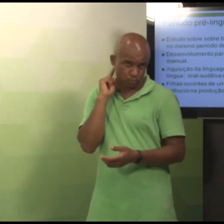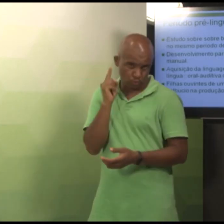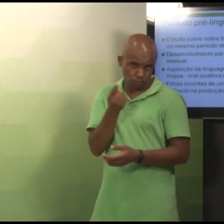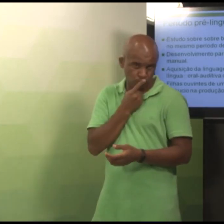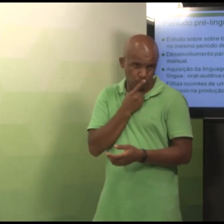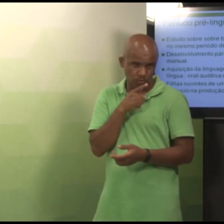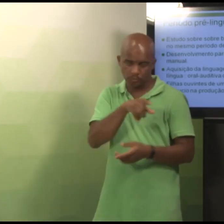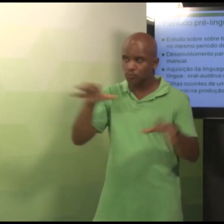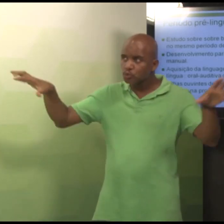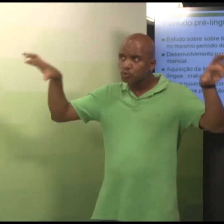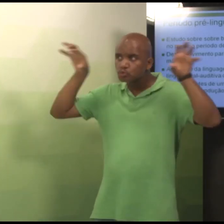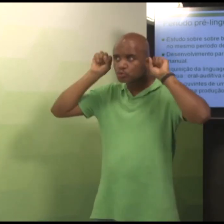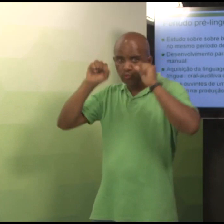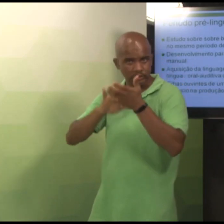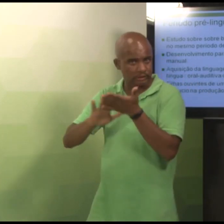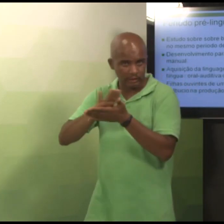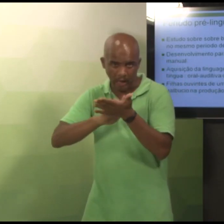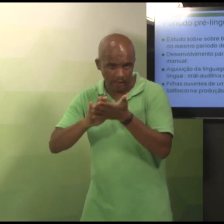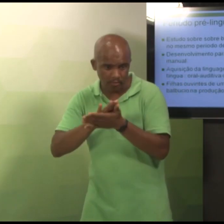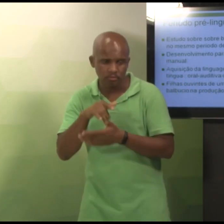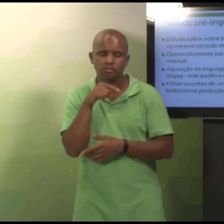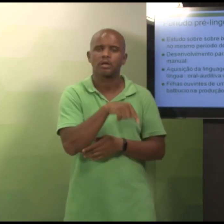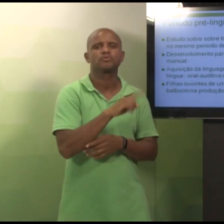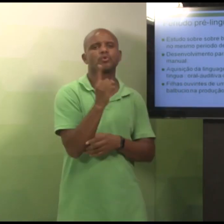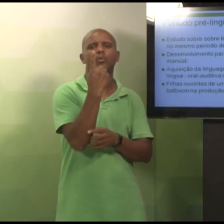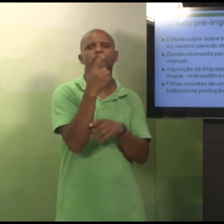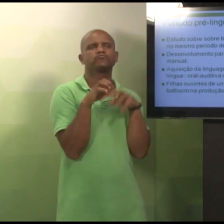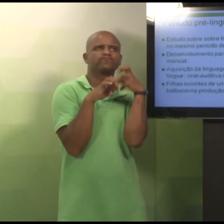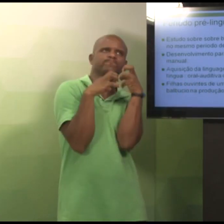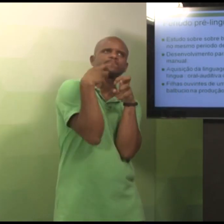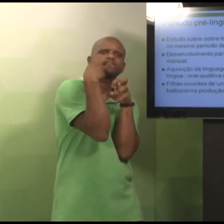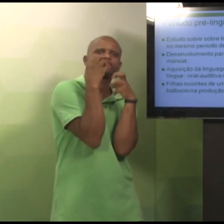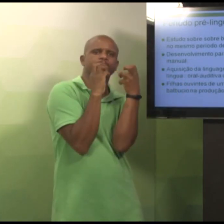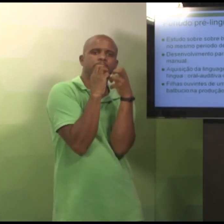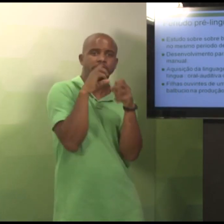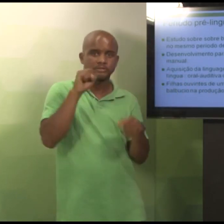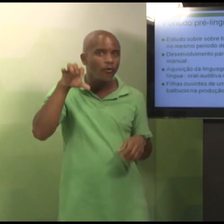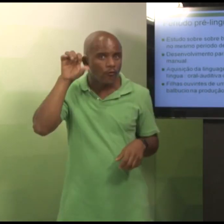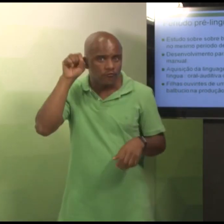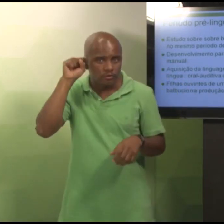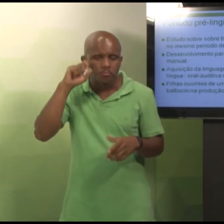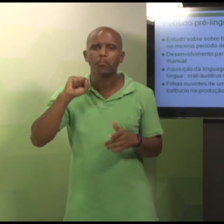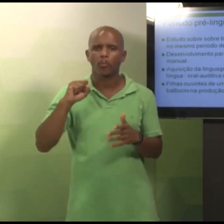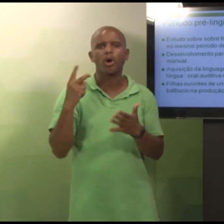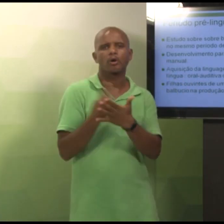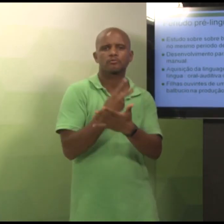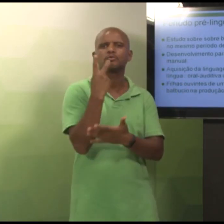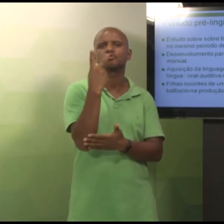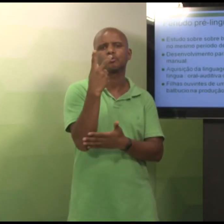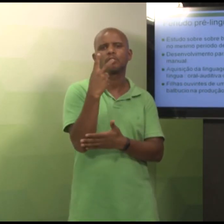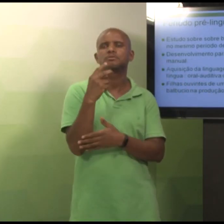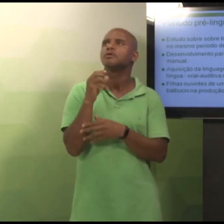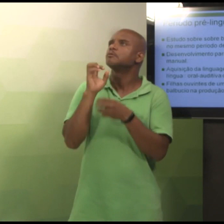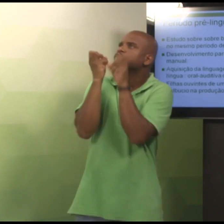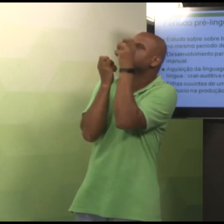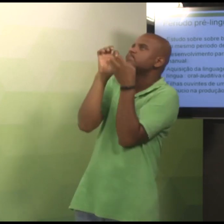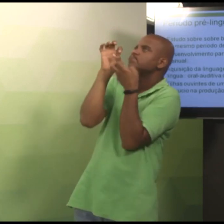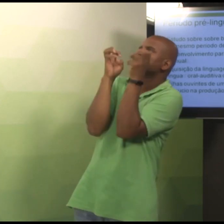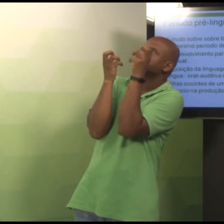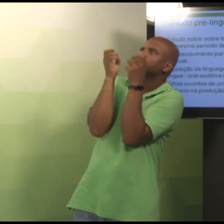simultâneo da língua oral e da língua de sinais. Isso acontece. Já com o surdo, ele não tem o estímulo auditivo, então ele vai desenvolver o